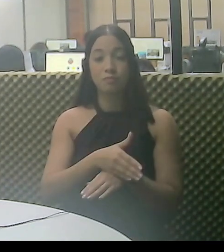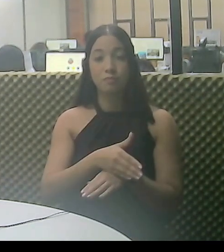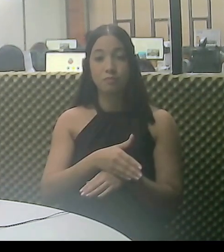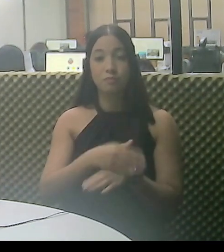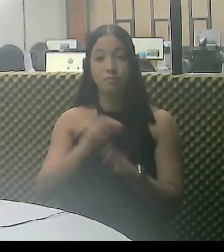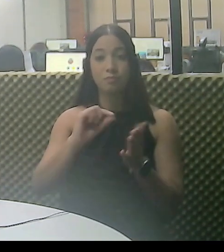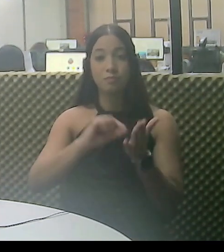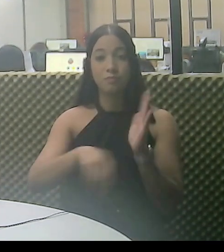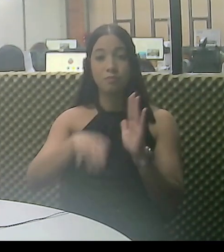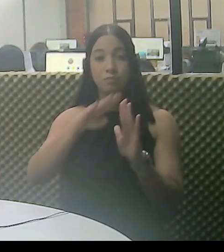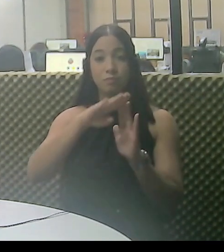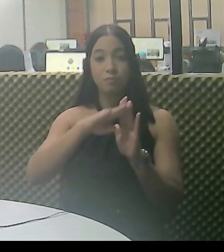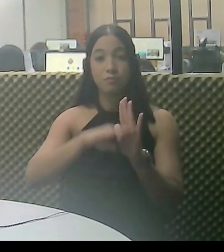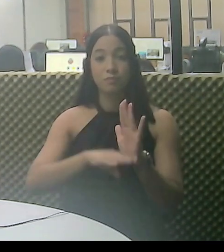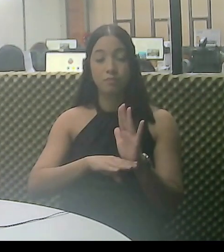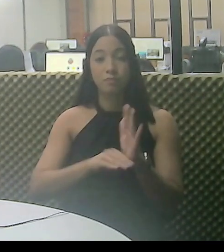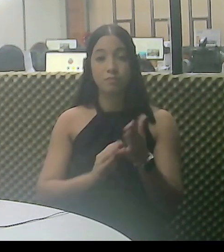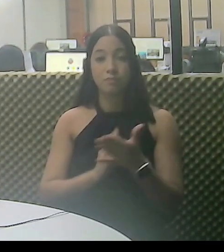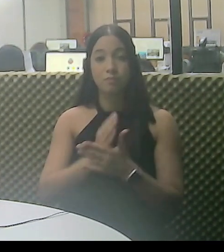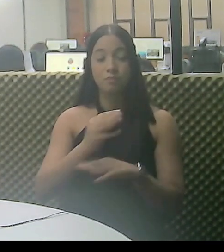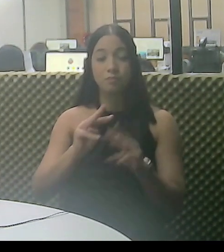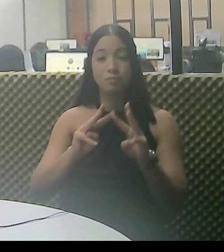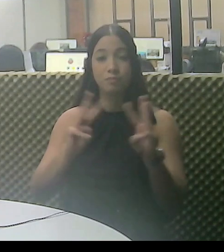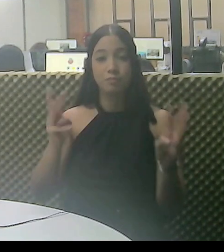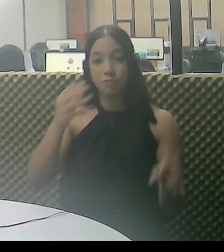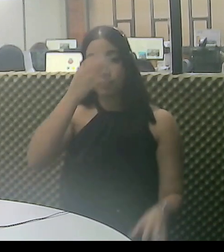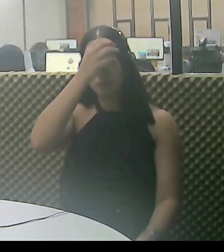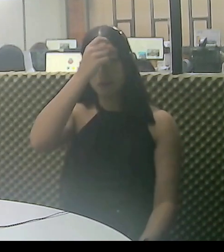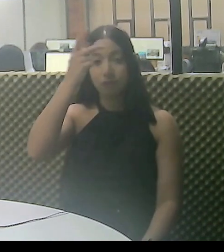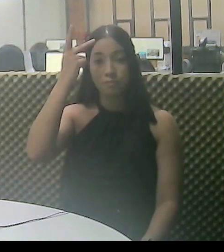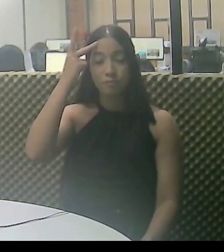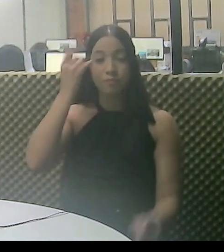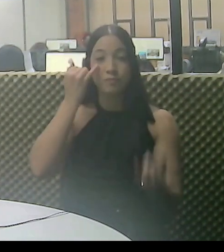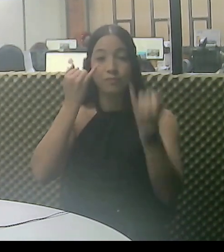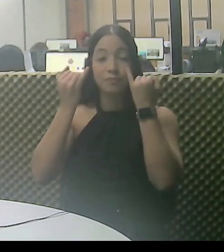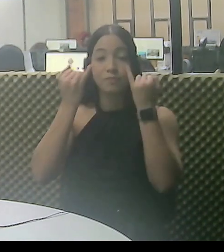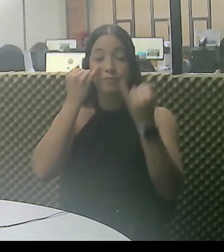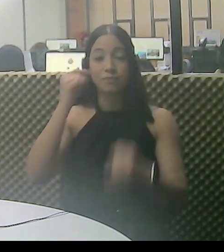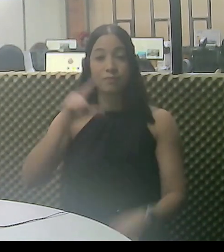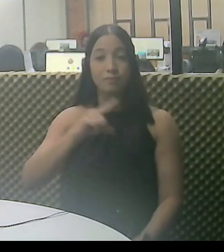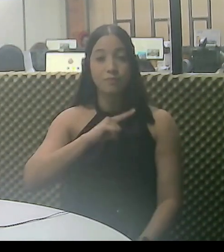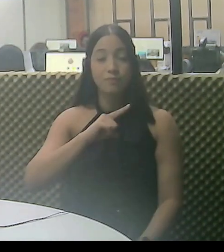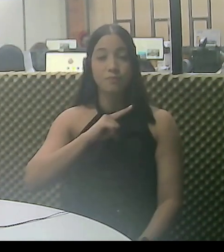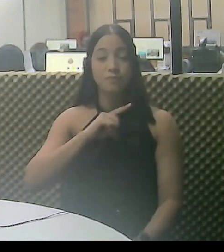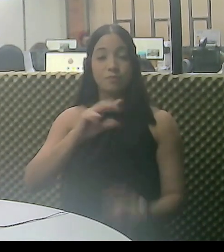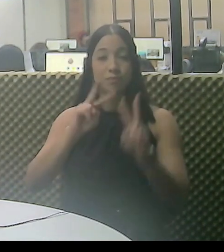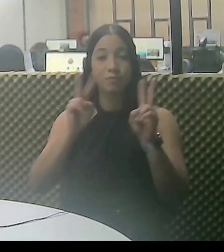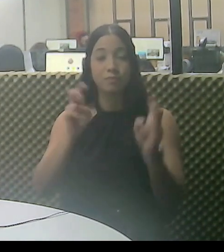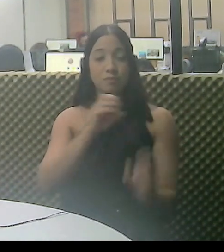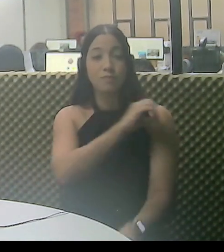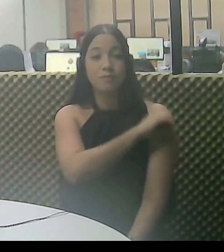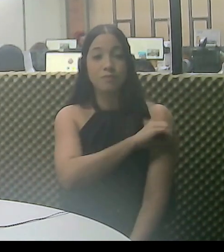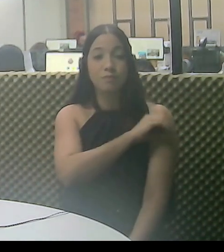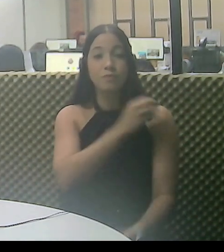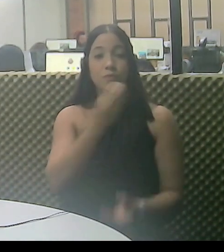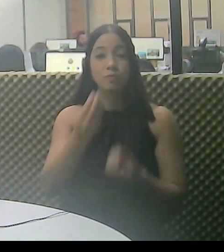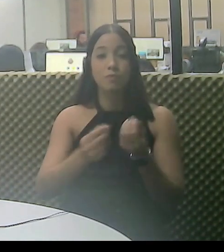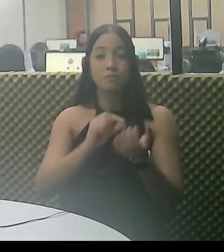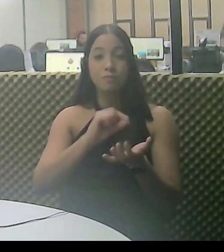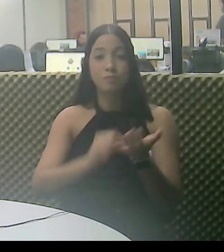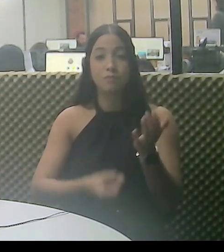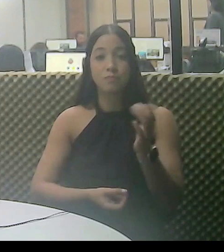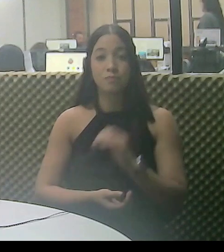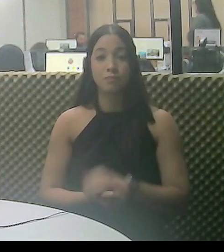de inscrição. Acesse o portal da Prefeitura para mais informações sobre as oficinas e como se inscrever.